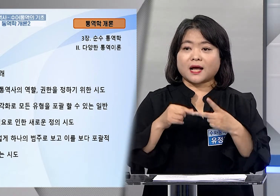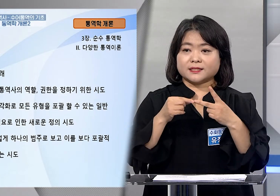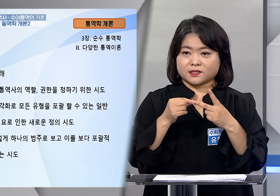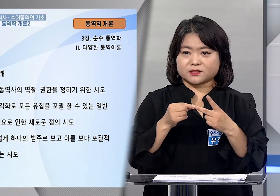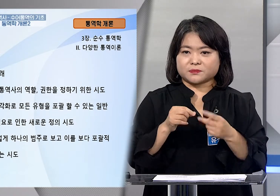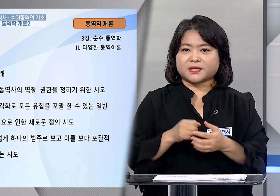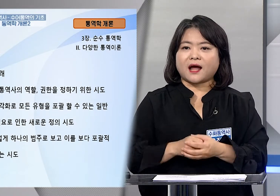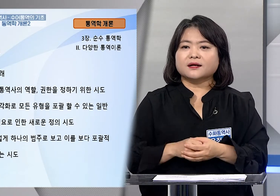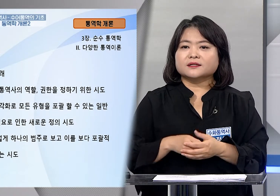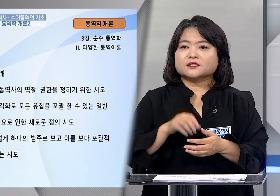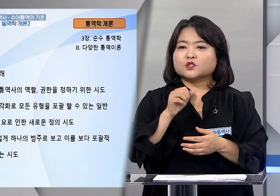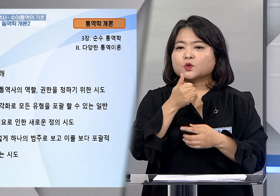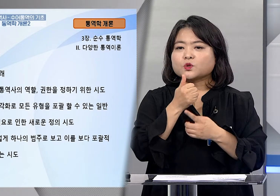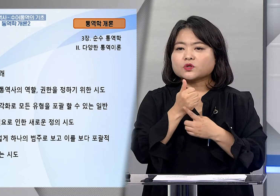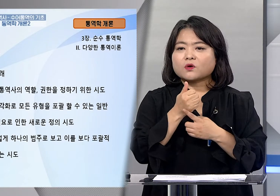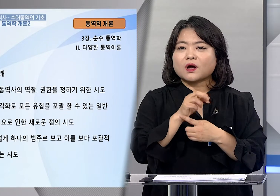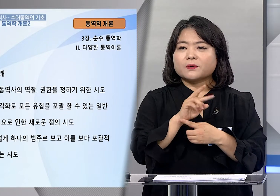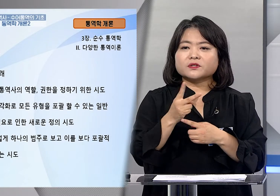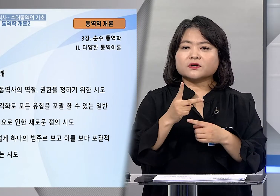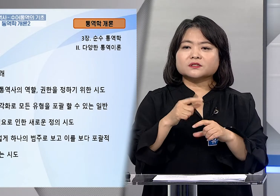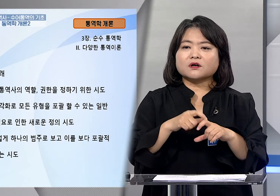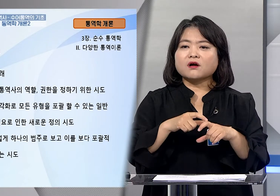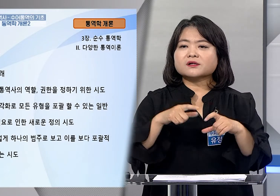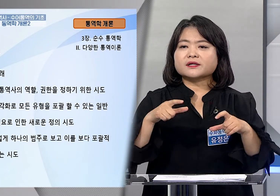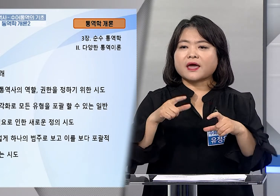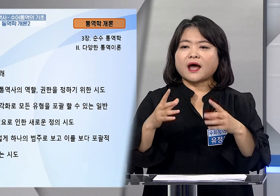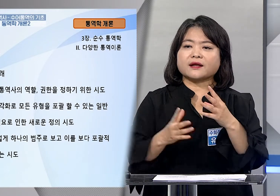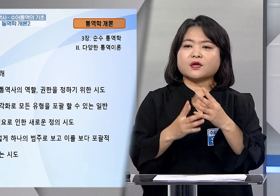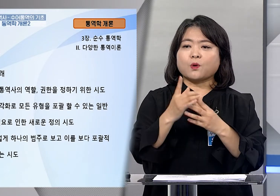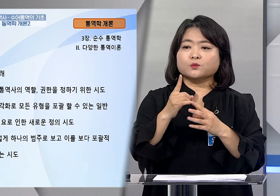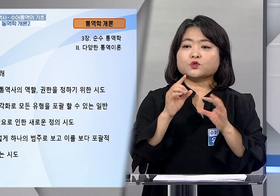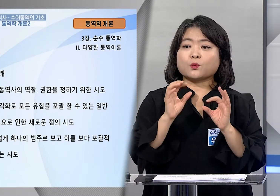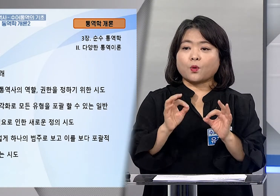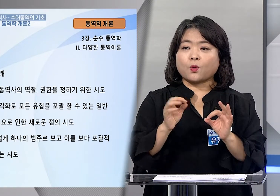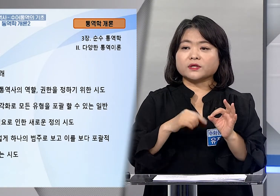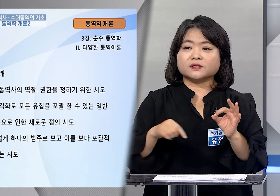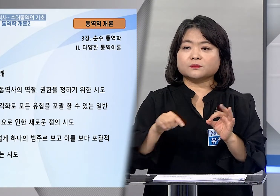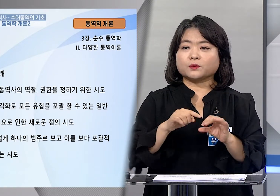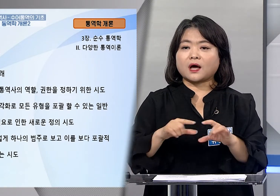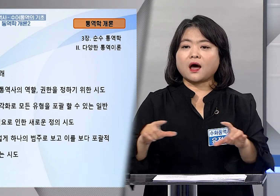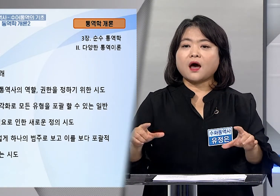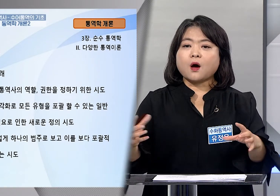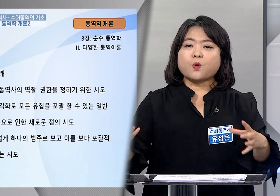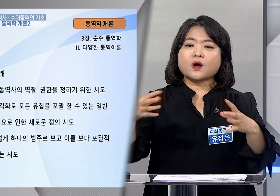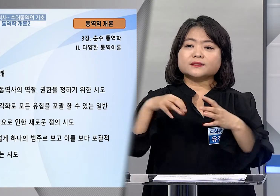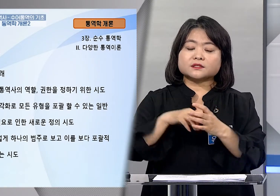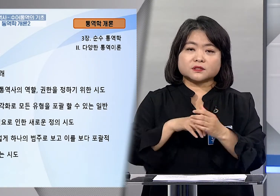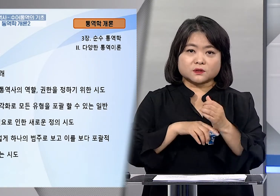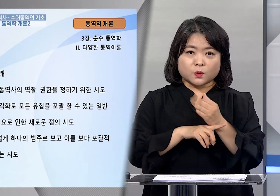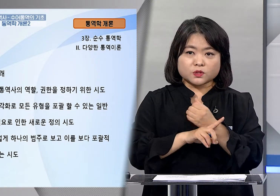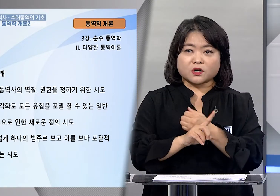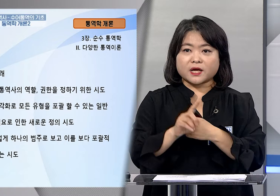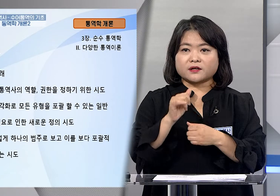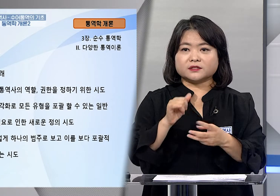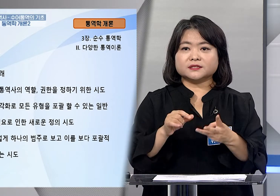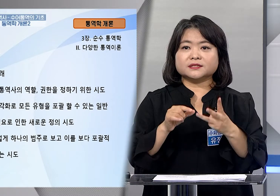있었습니다. 그리고 통역과 번역을 넓게 하나의 범주로 보고 이를 보다 포괄적으로 정의하려는